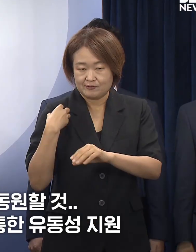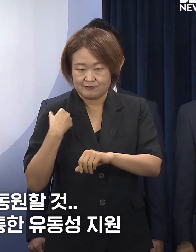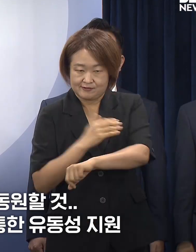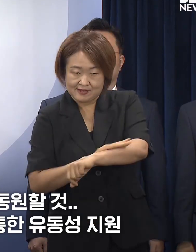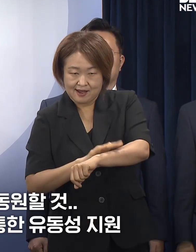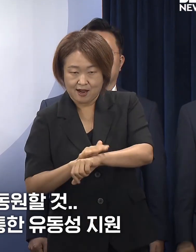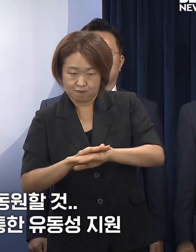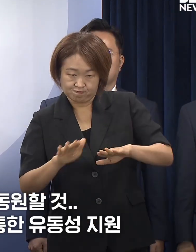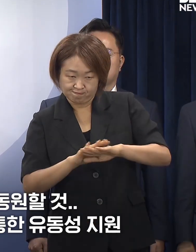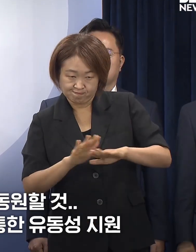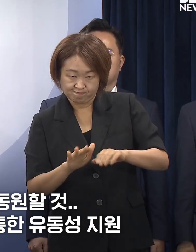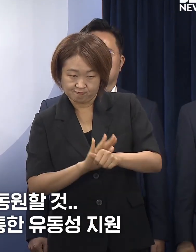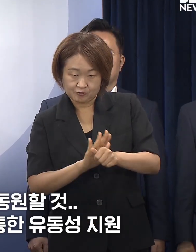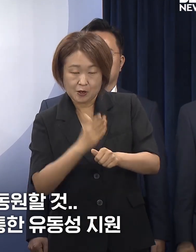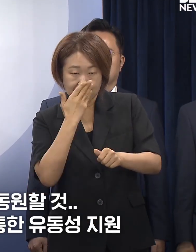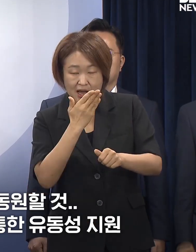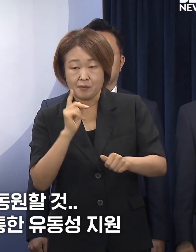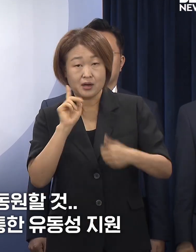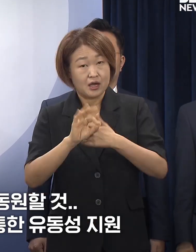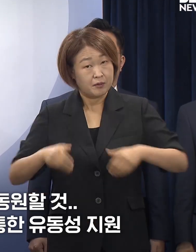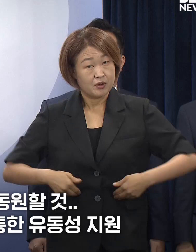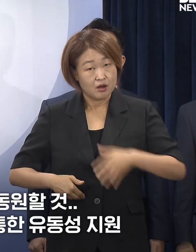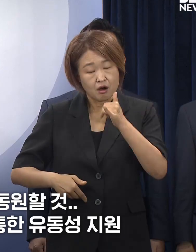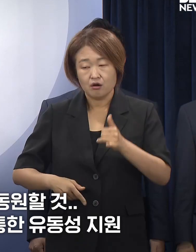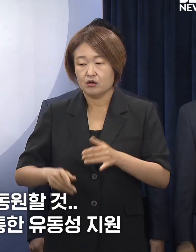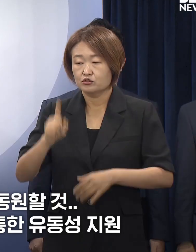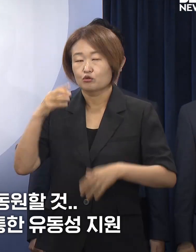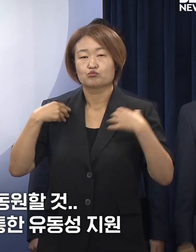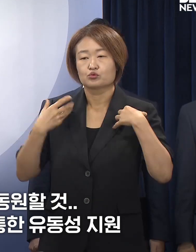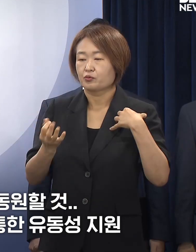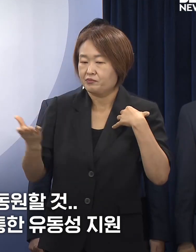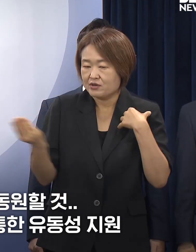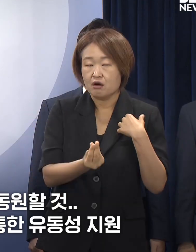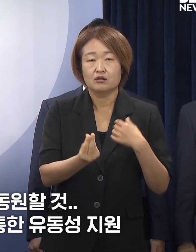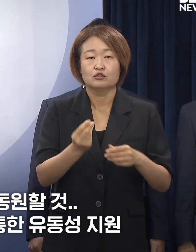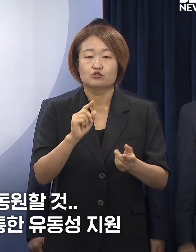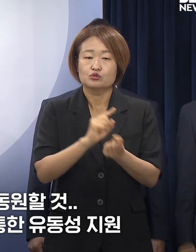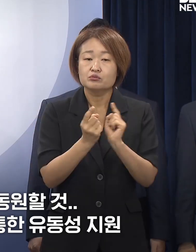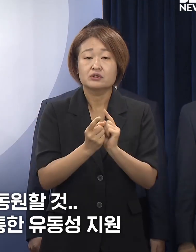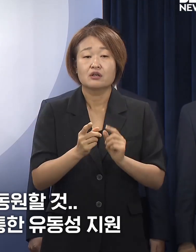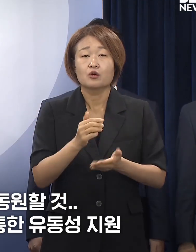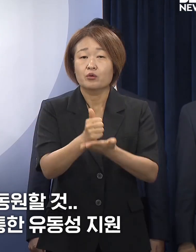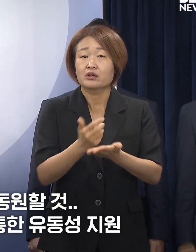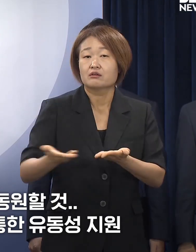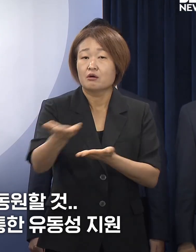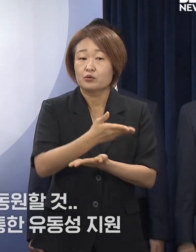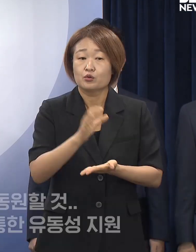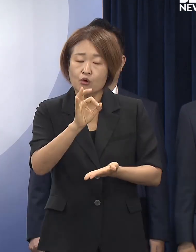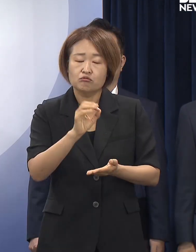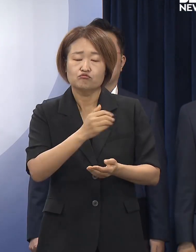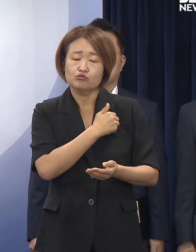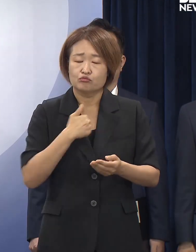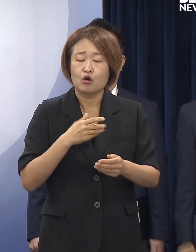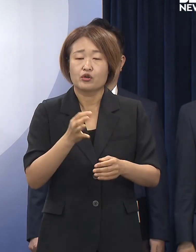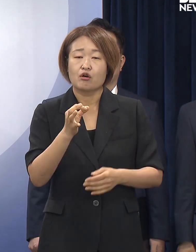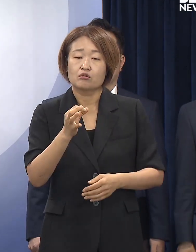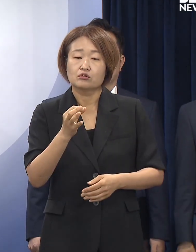한편 필요시 정부 차입 등을 통해 충분한 유동성을 지원할 계획입니다.